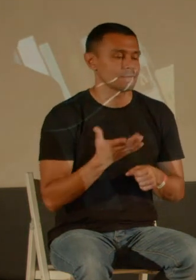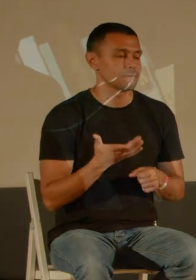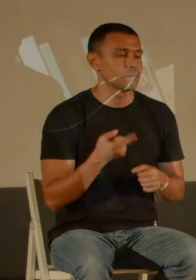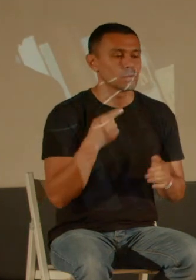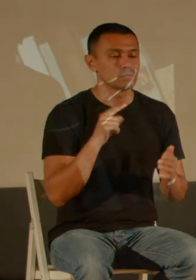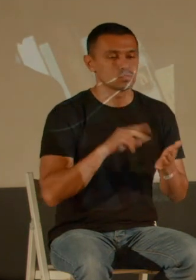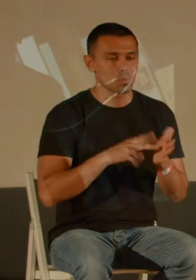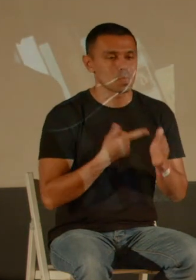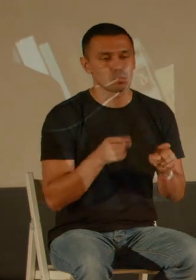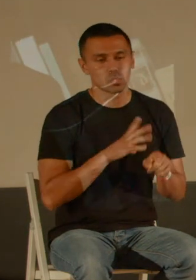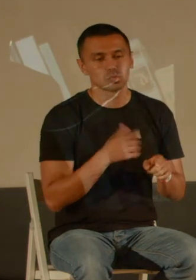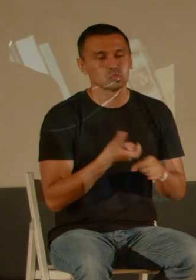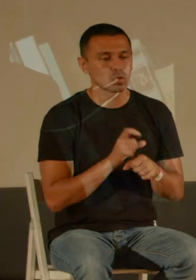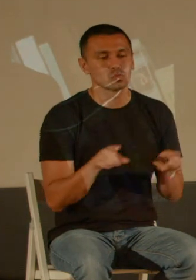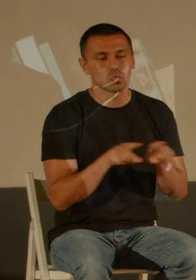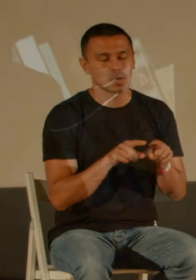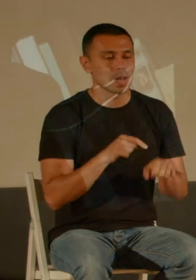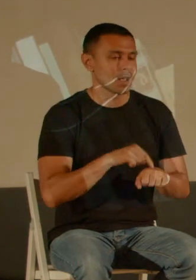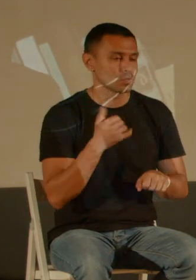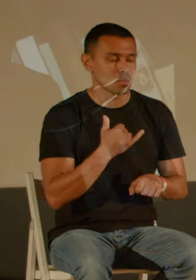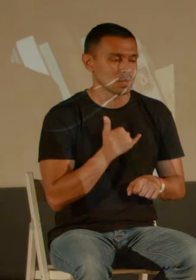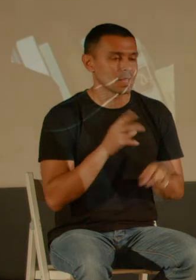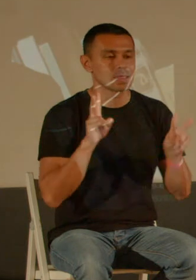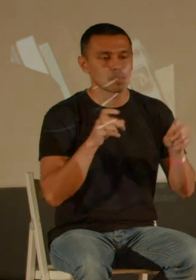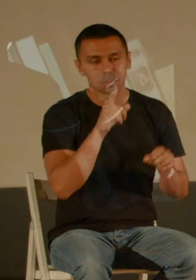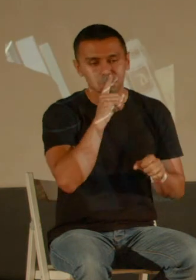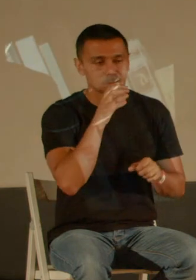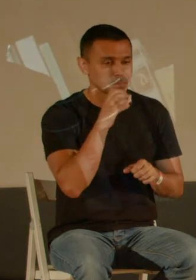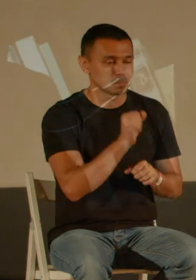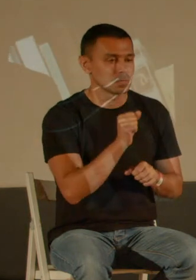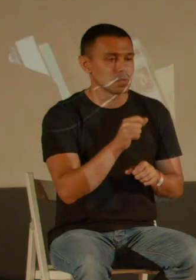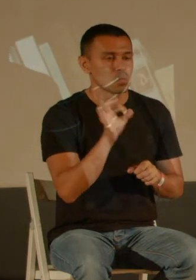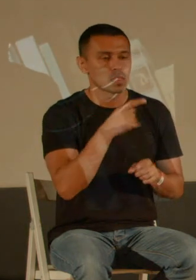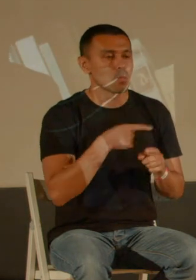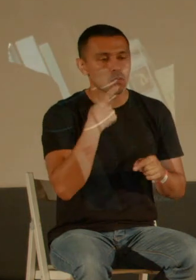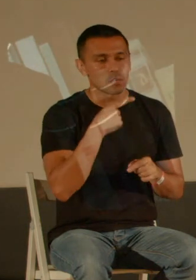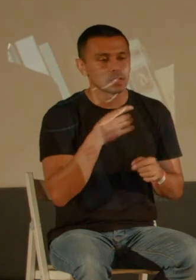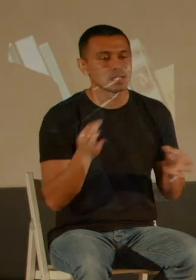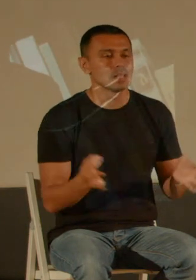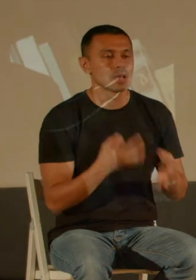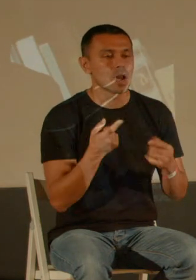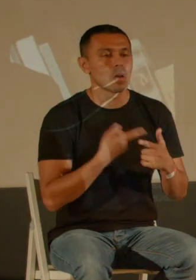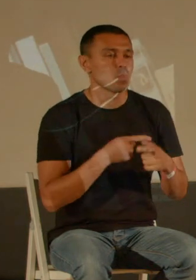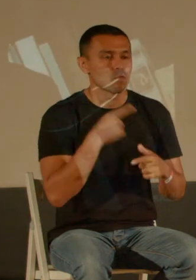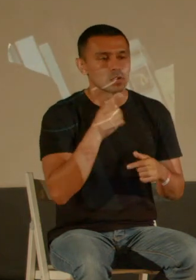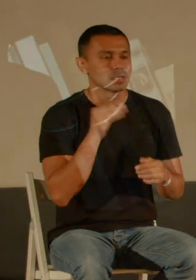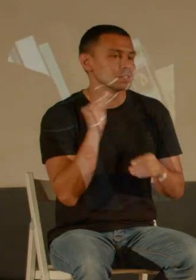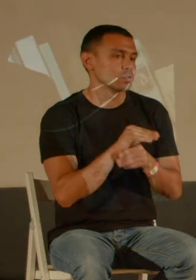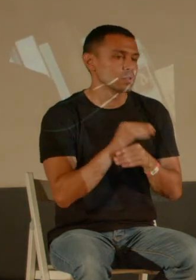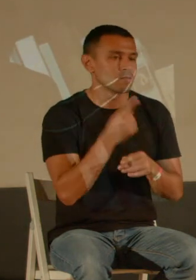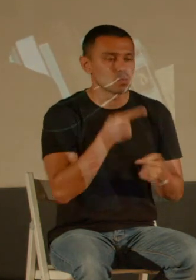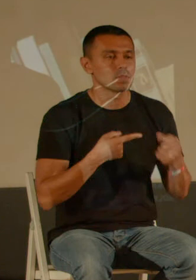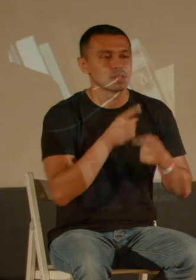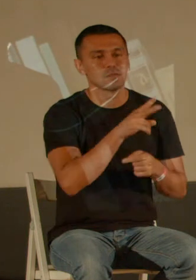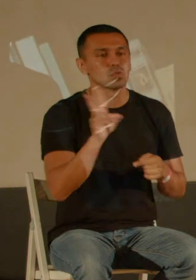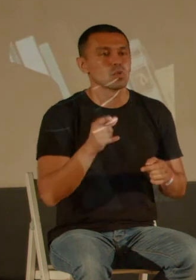цьому плані це була дуже схожа реакція в мене. Тема замовчена, відповідно, про неї або говорять ніяк, або говорять із засудженням. Відповідно,